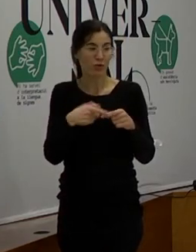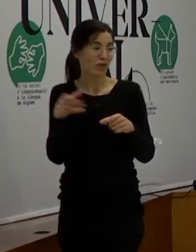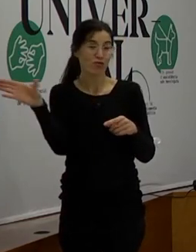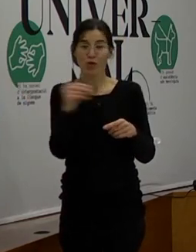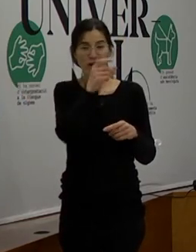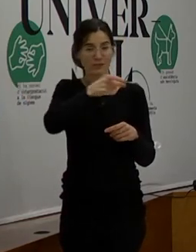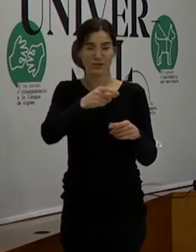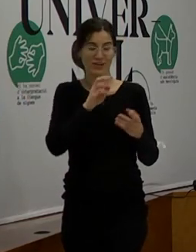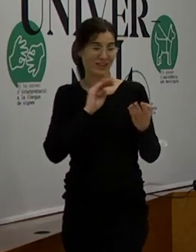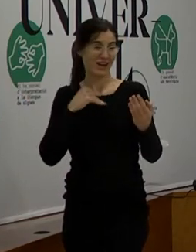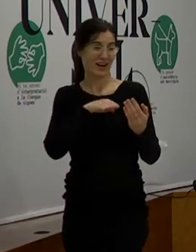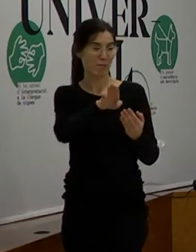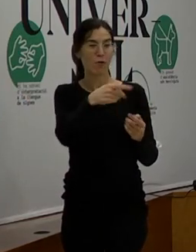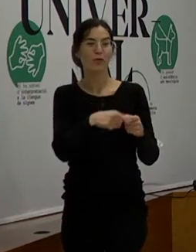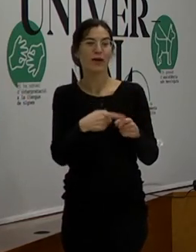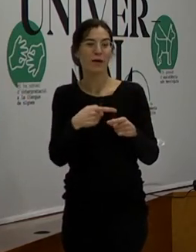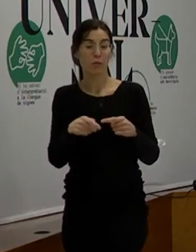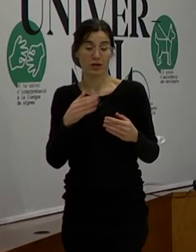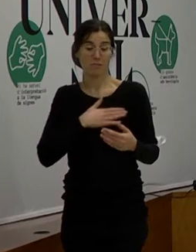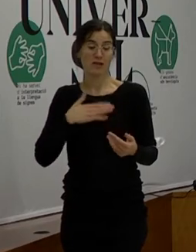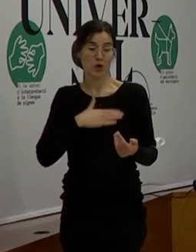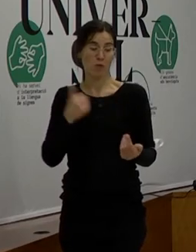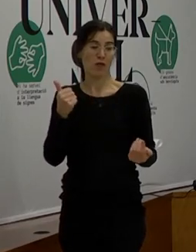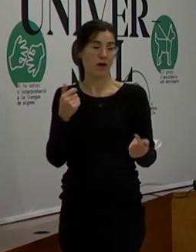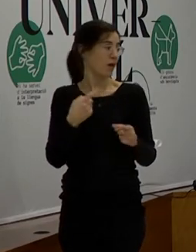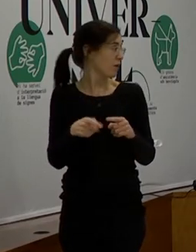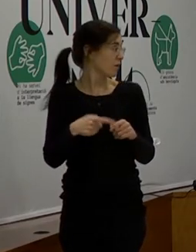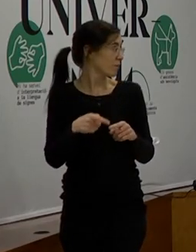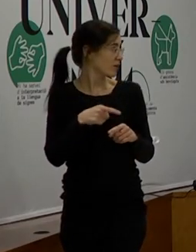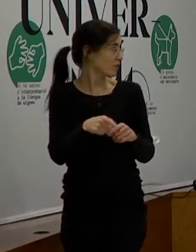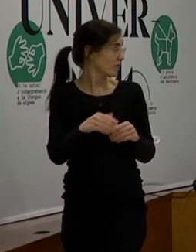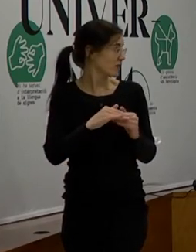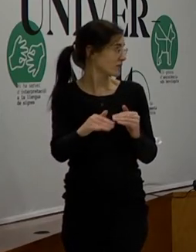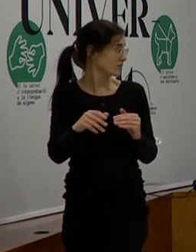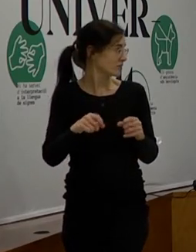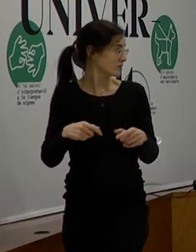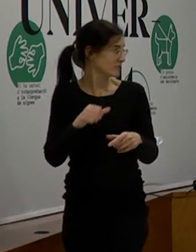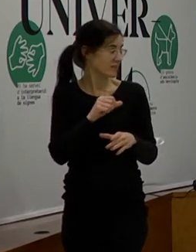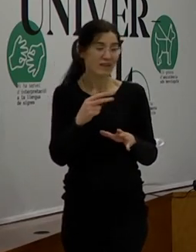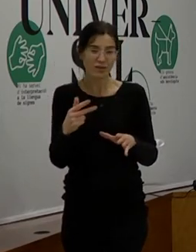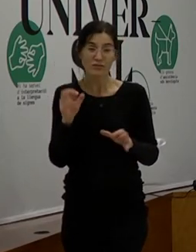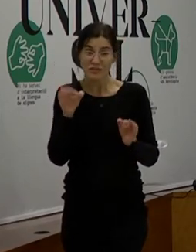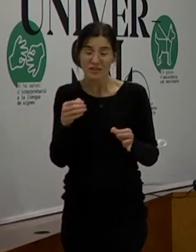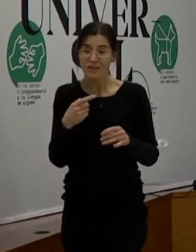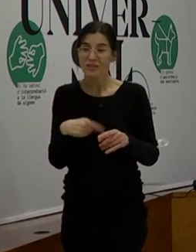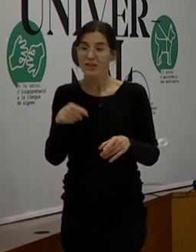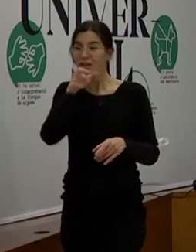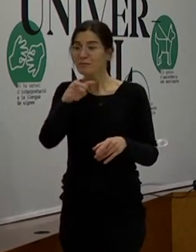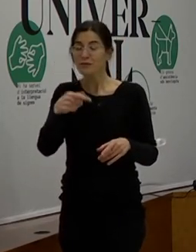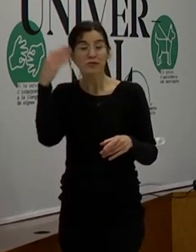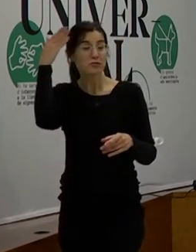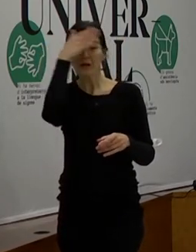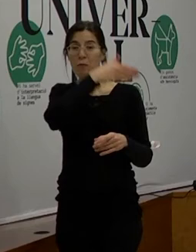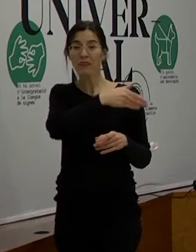¿Y por qué? Porque es más cómodo. Y dice, ¿por qué? Porque tú vas en ese sentido. Sí. Y entonces la gente, sin darse